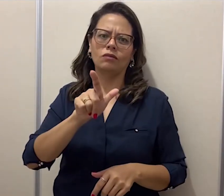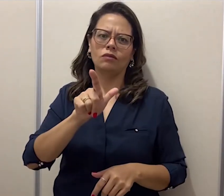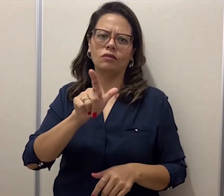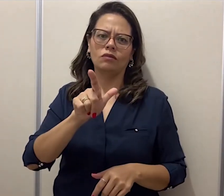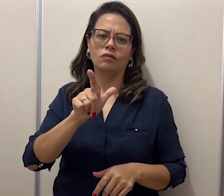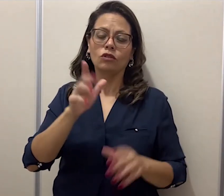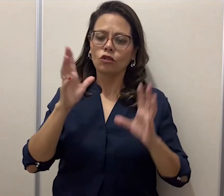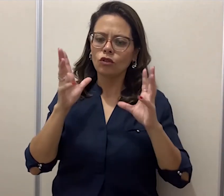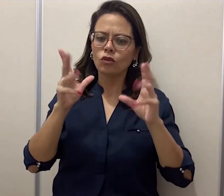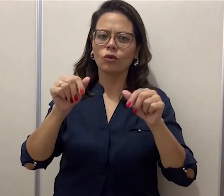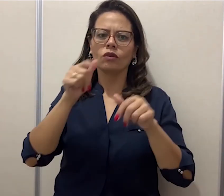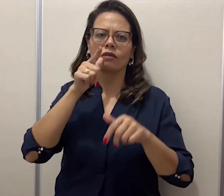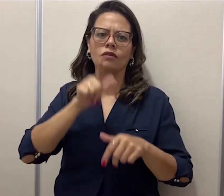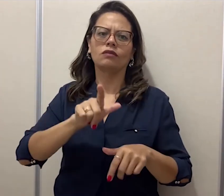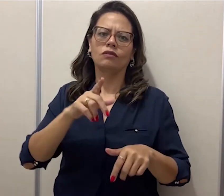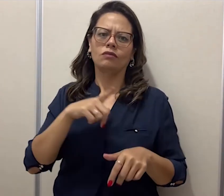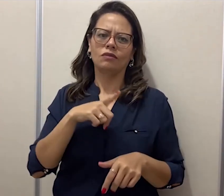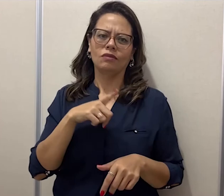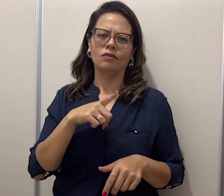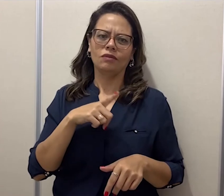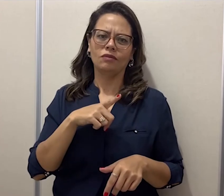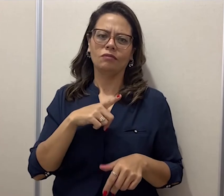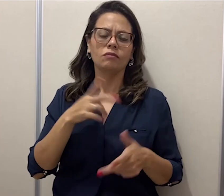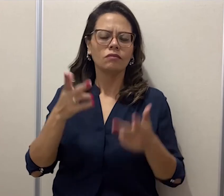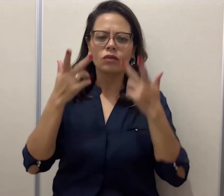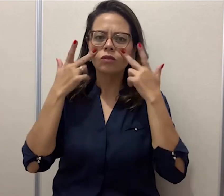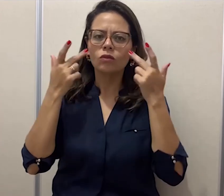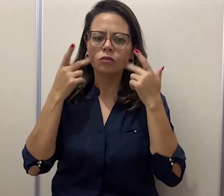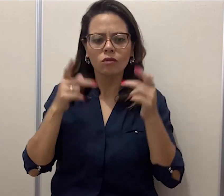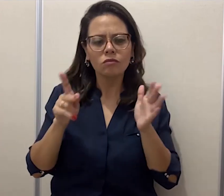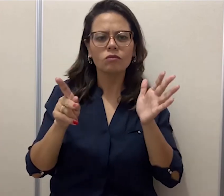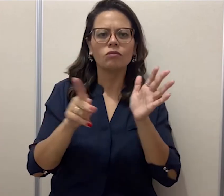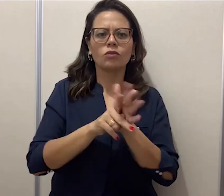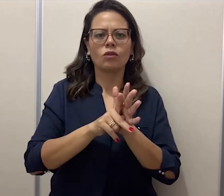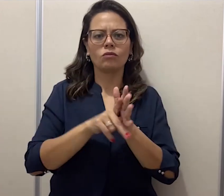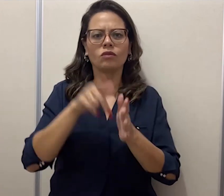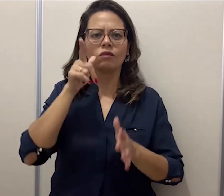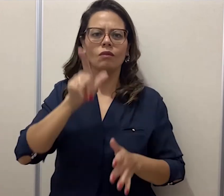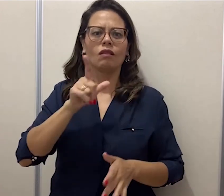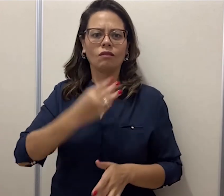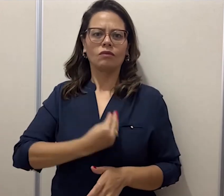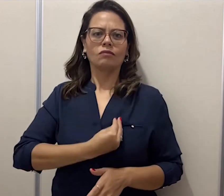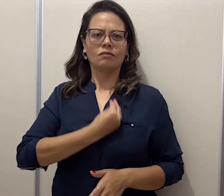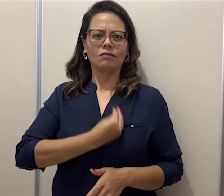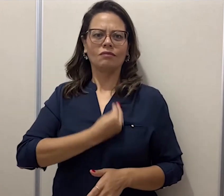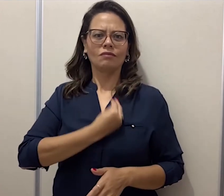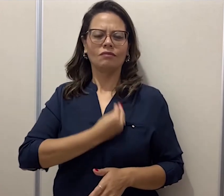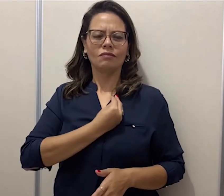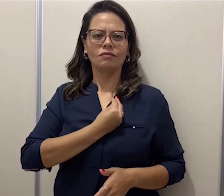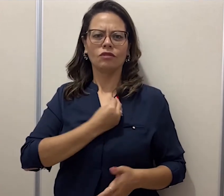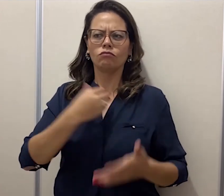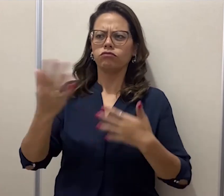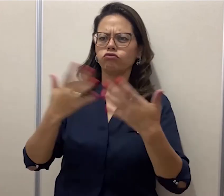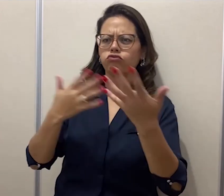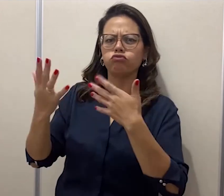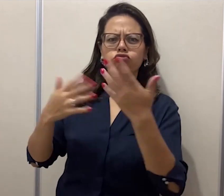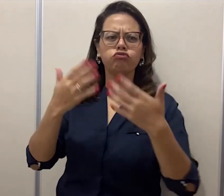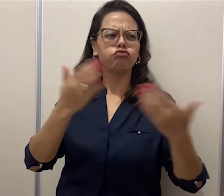que é próprio de toda a língua toda a língua tem isso é normal próprio de uma língua viva